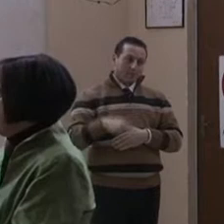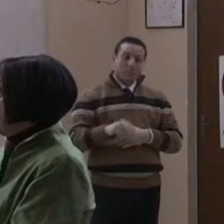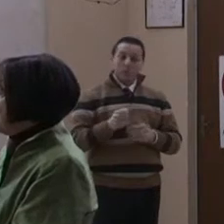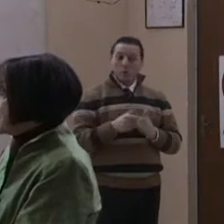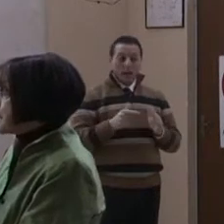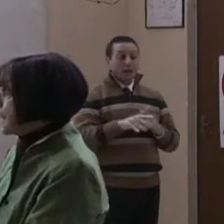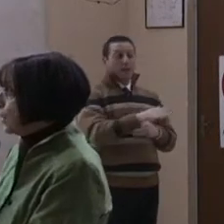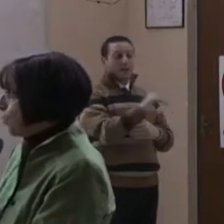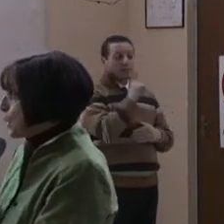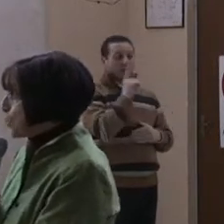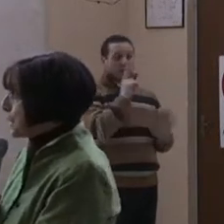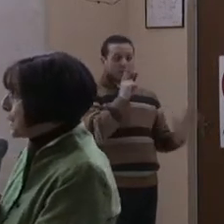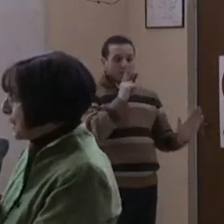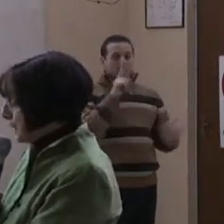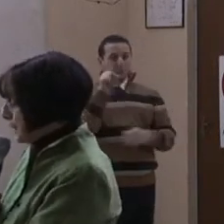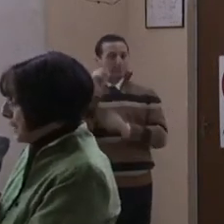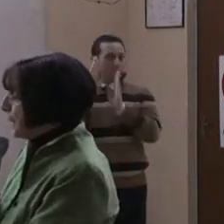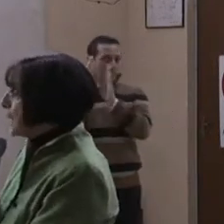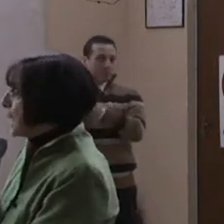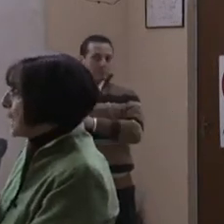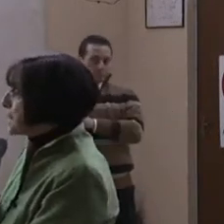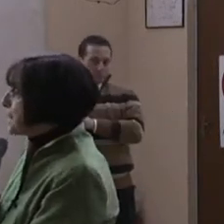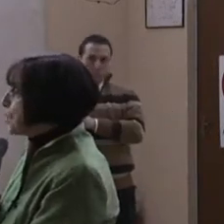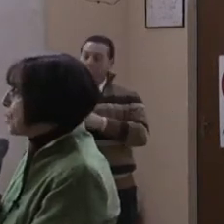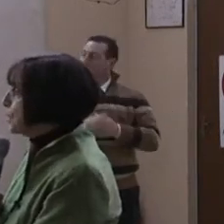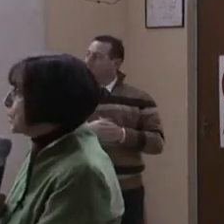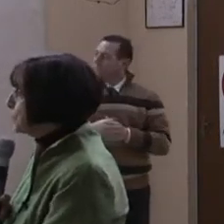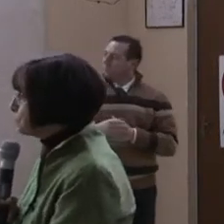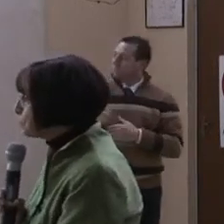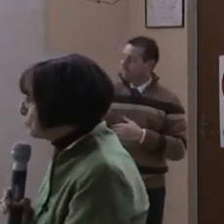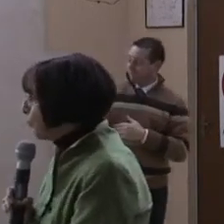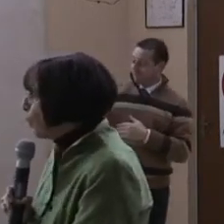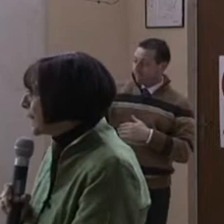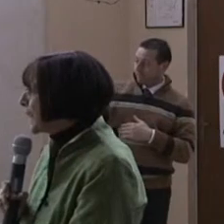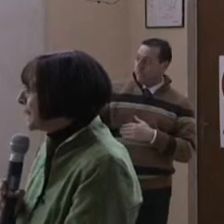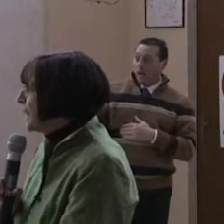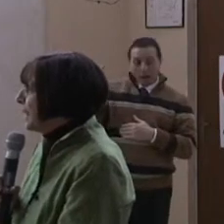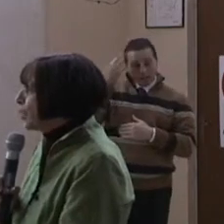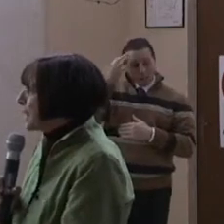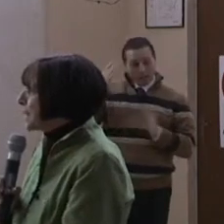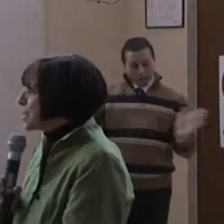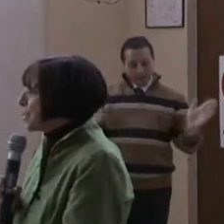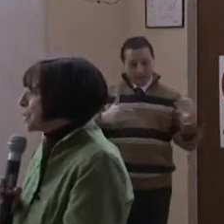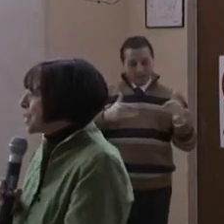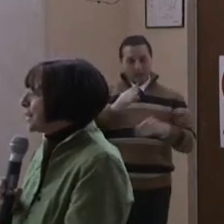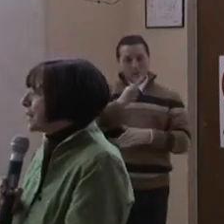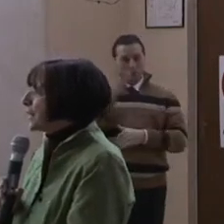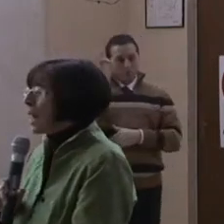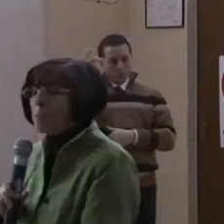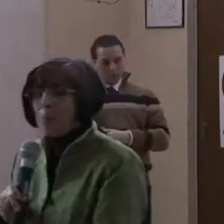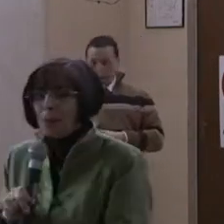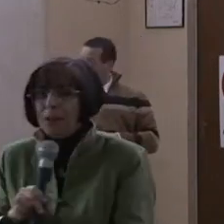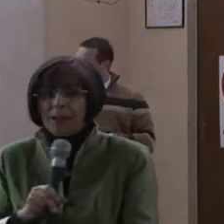E è interessante, ho preso questi dati che nelle classi di solito, guardate, il 45%